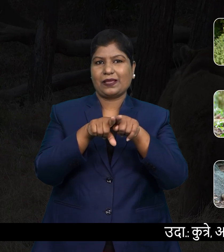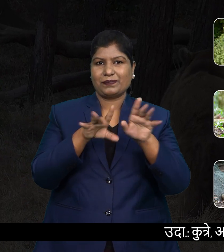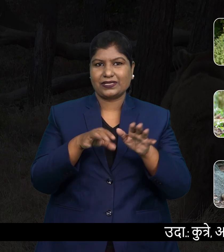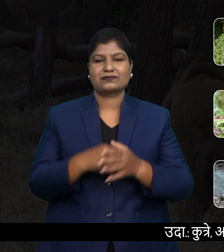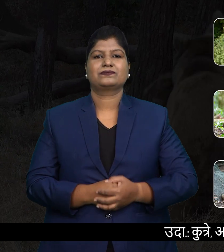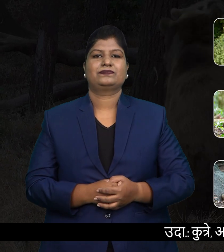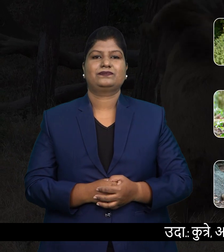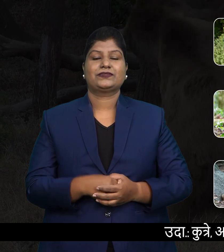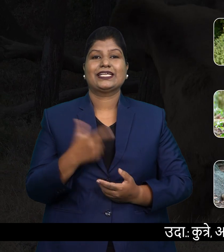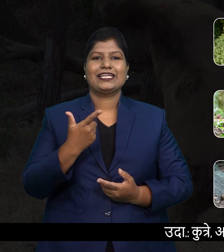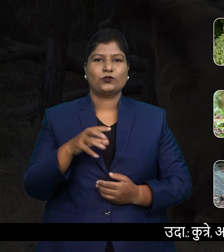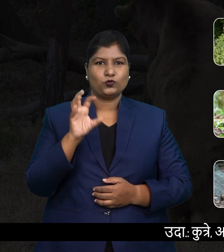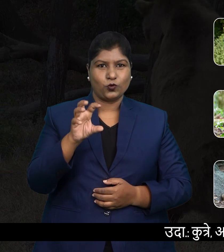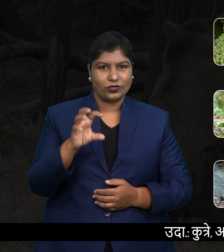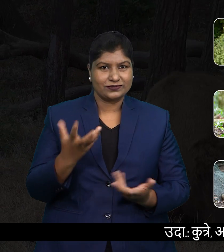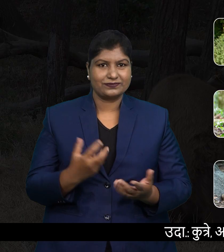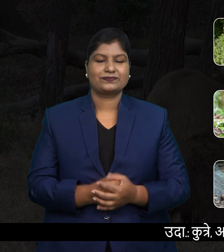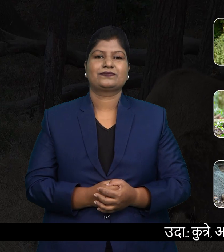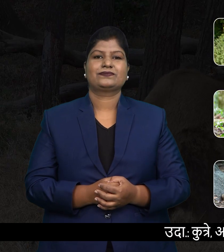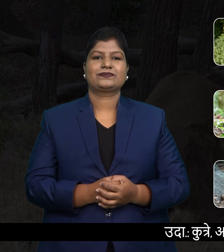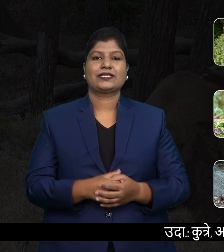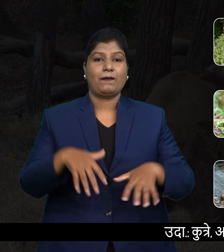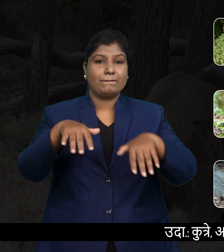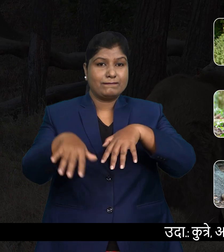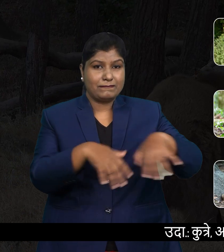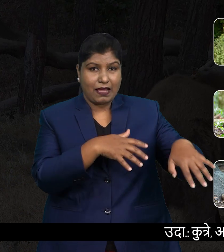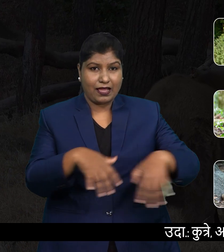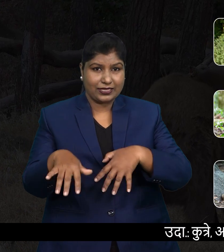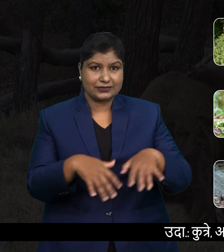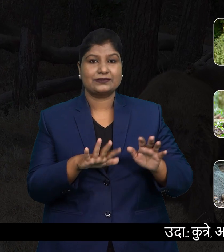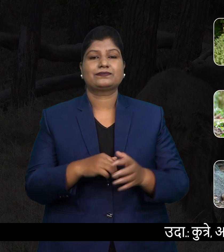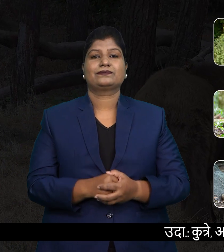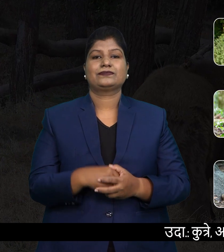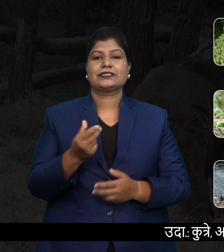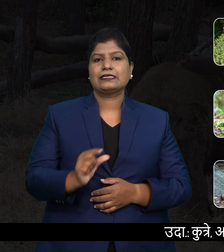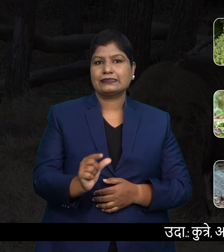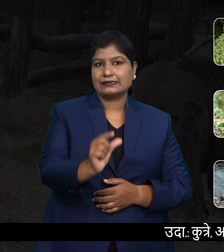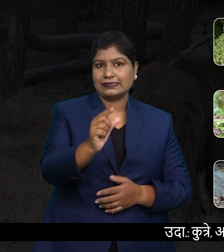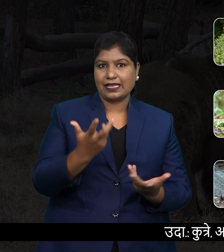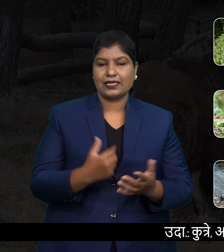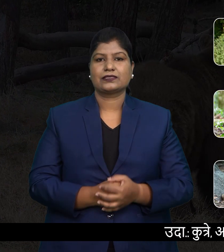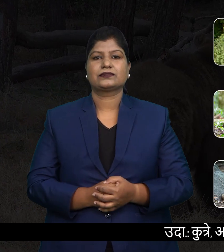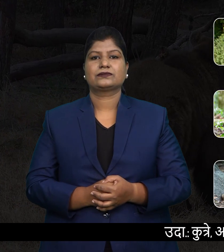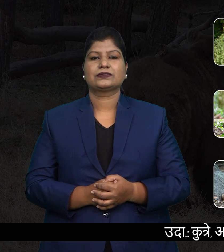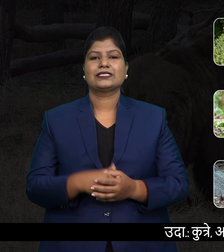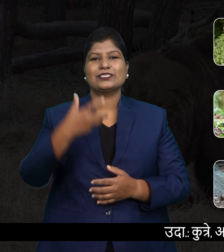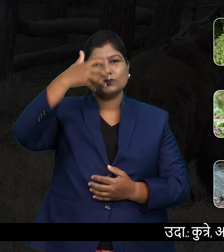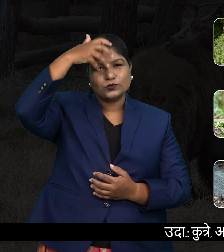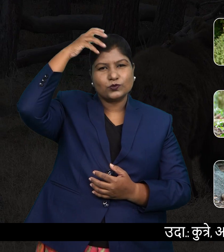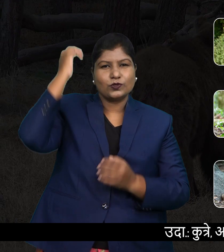उदाहरणार्थ कुत्रे, अस्वल, उंदीर, खार,